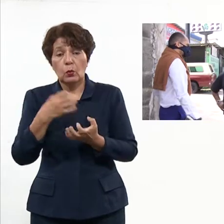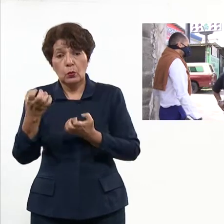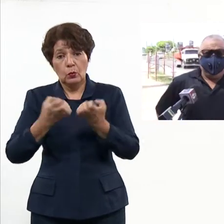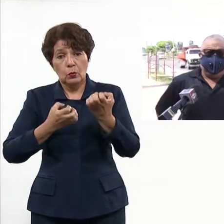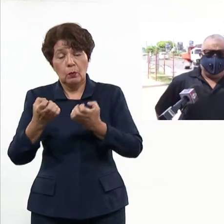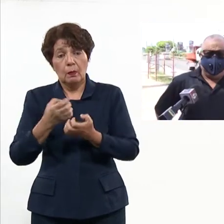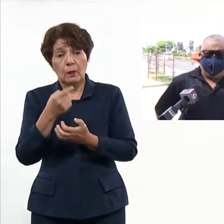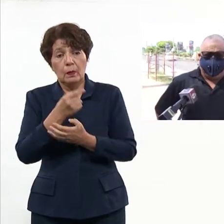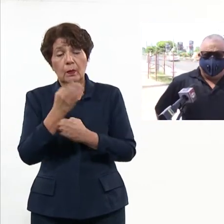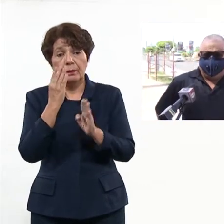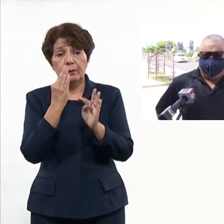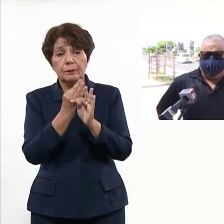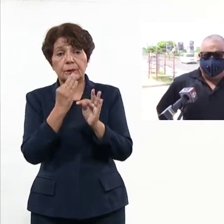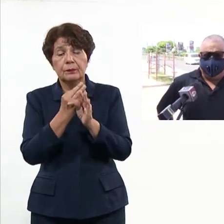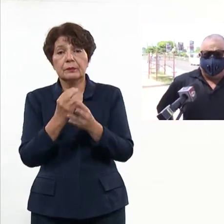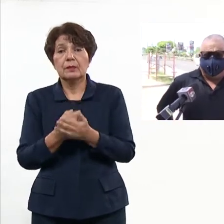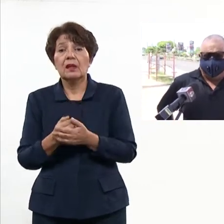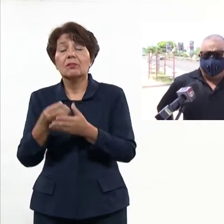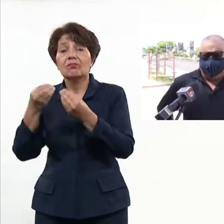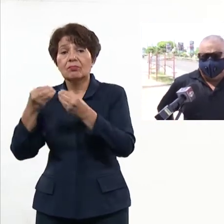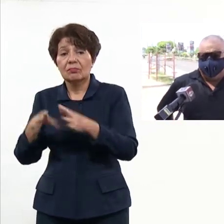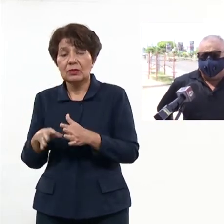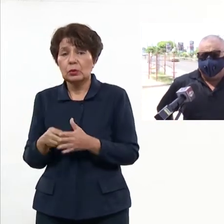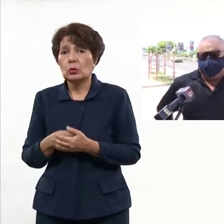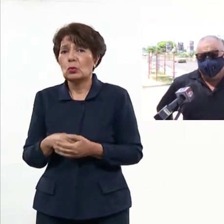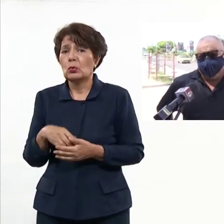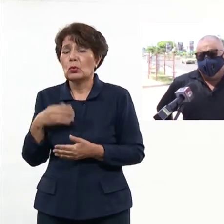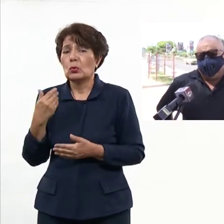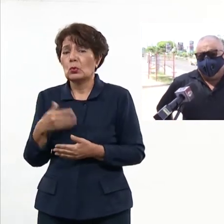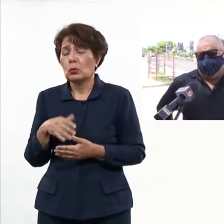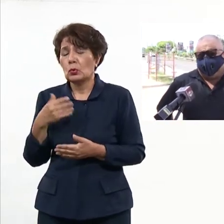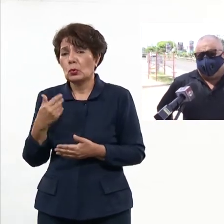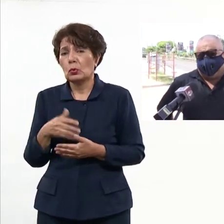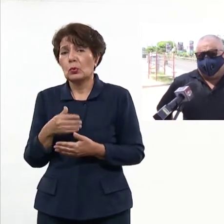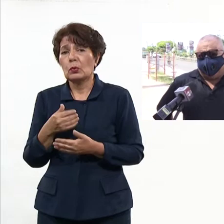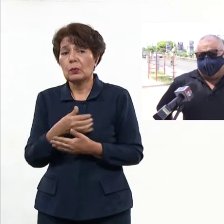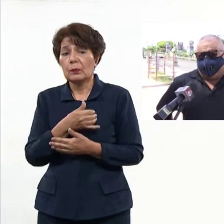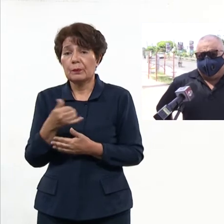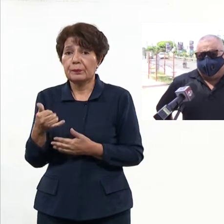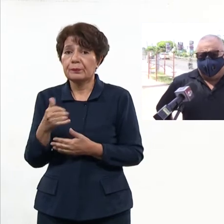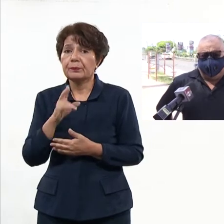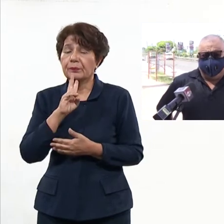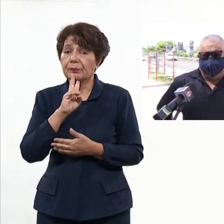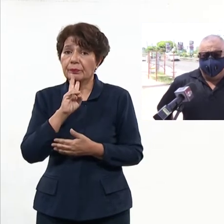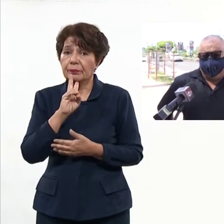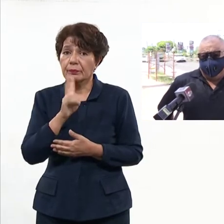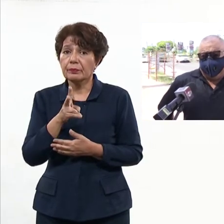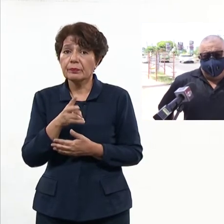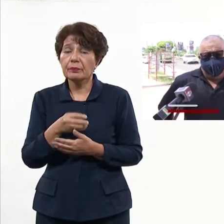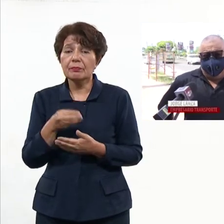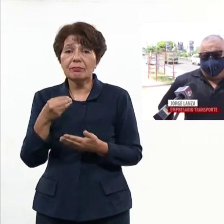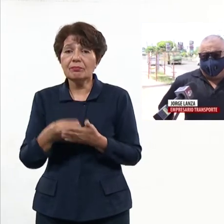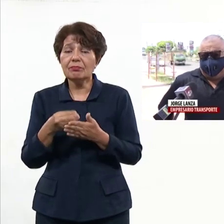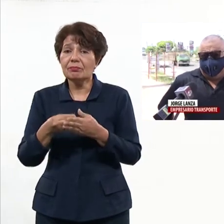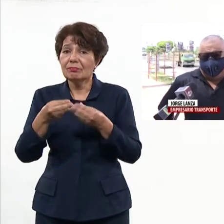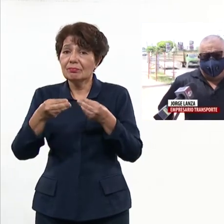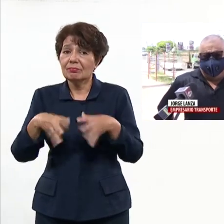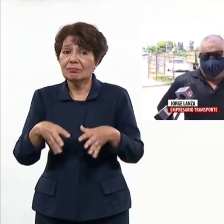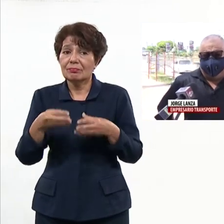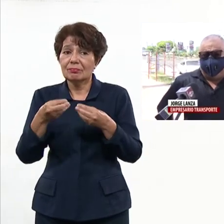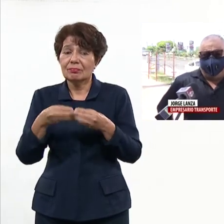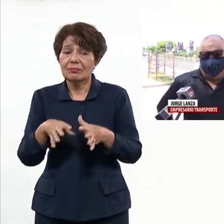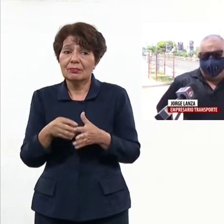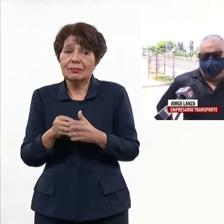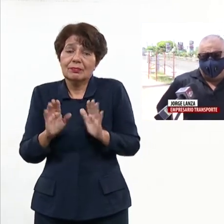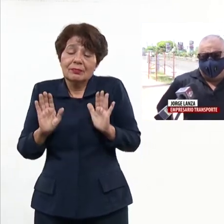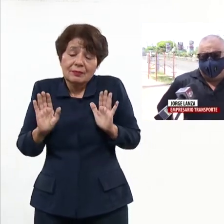lanza tenemos pérdidas bastante grandes y que la verdad pues los perdidos